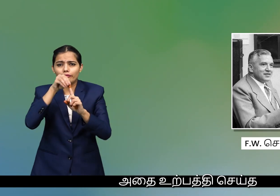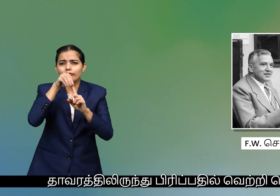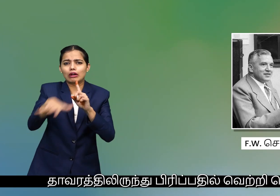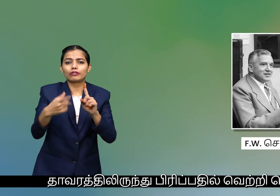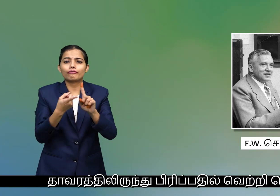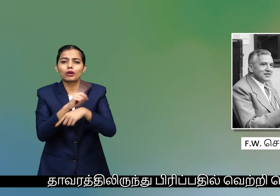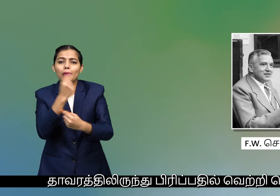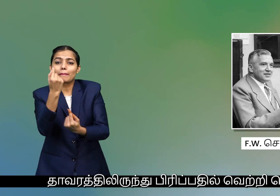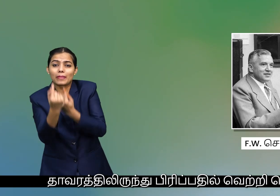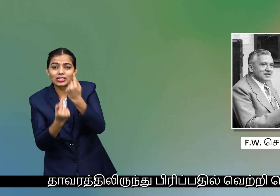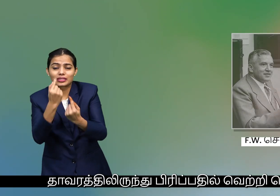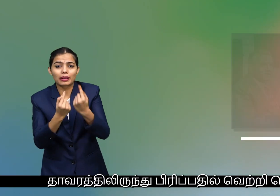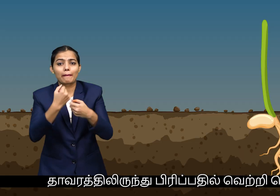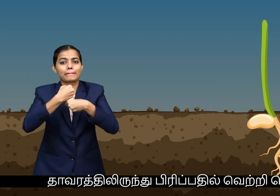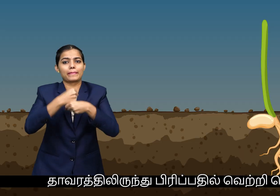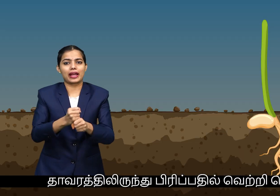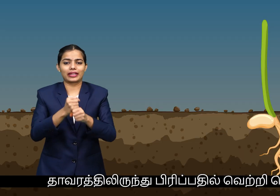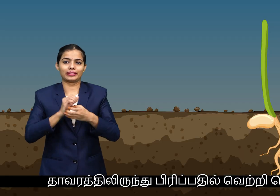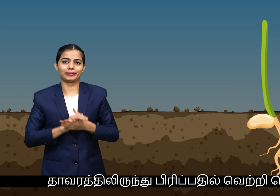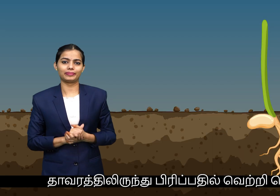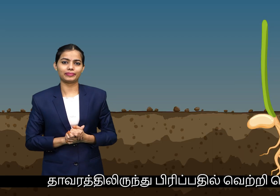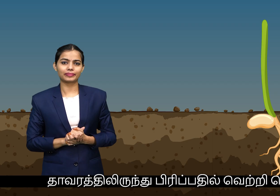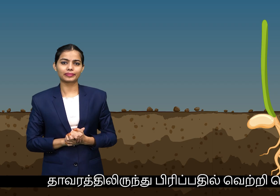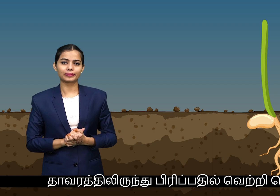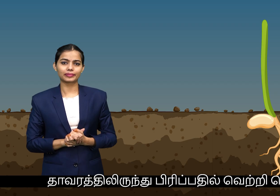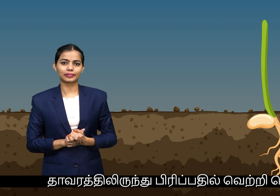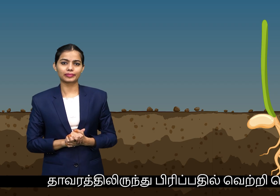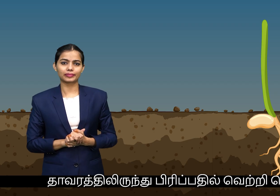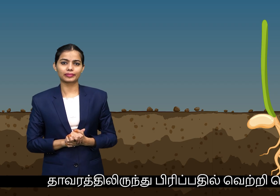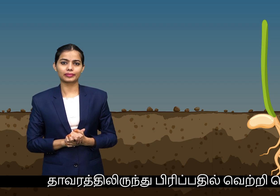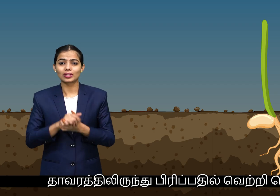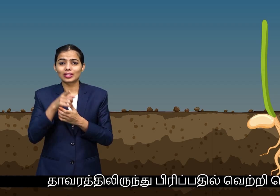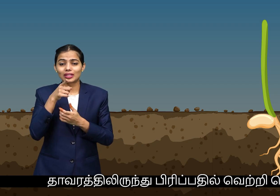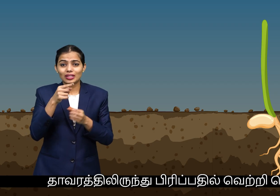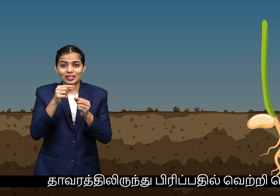செய்த தாவரத்திலிருந்து பிரிப்பதில் வெற்றி பெற்றார்.